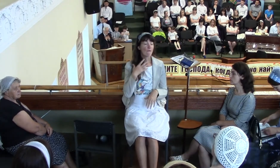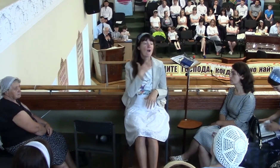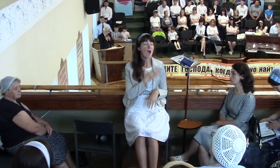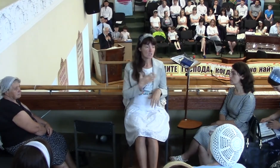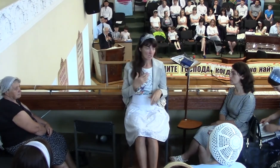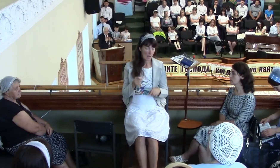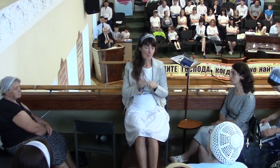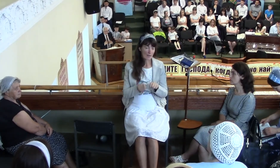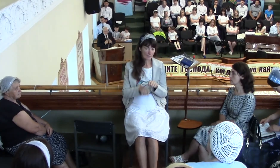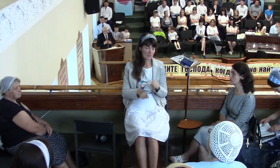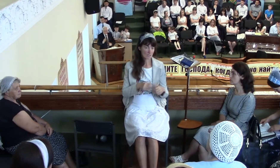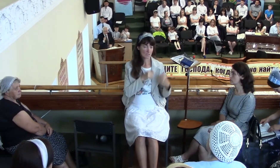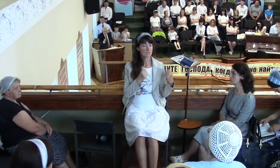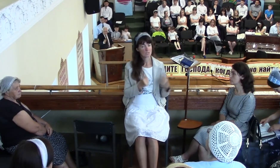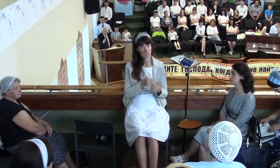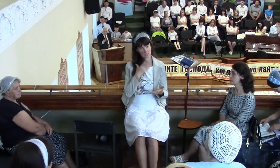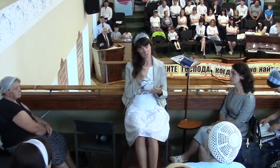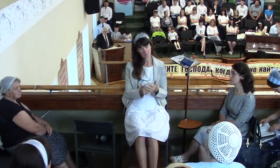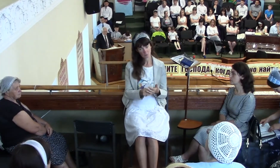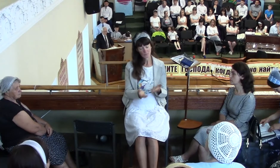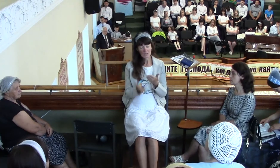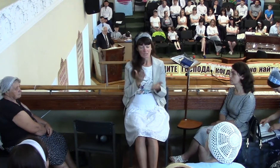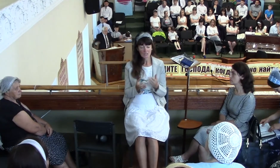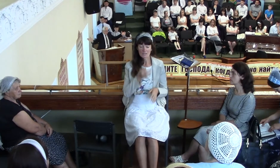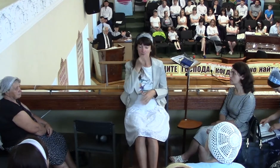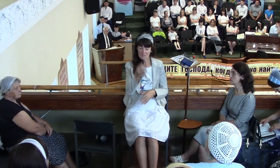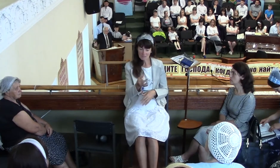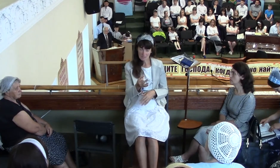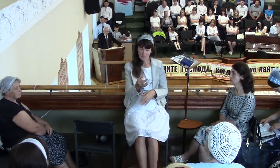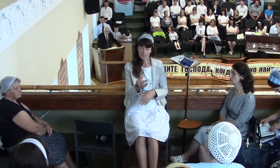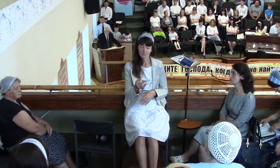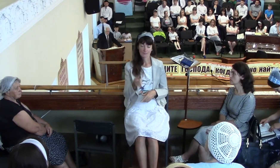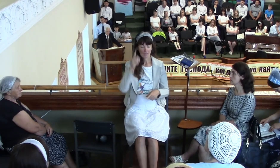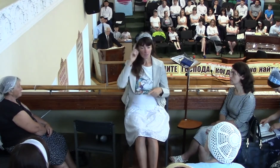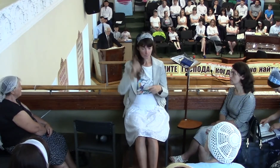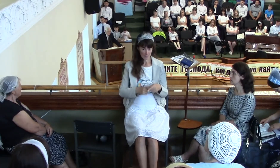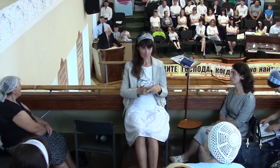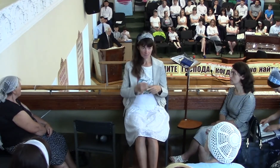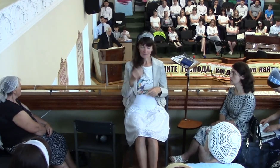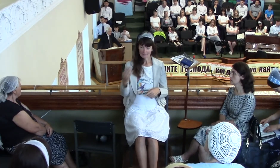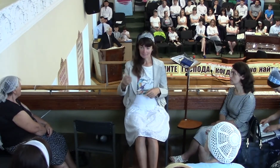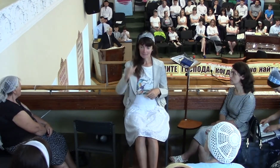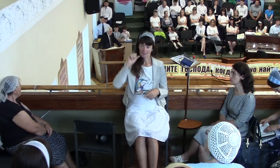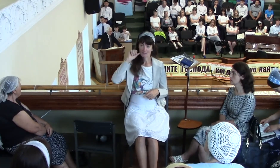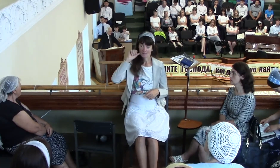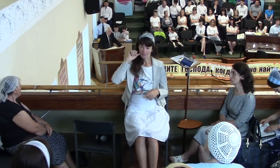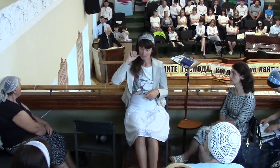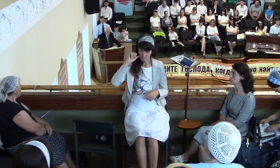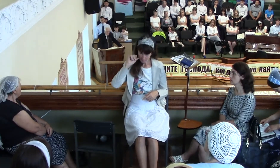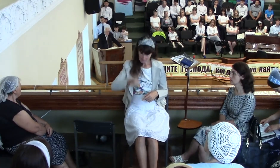порядок. Если бы сказали, брат, ты завтра едешь, все достаточно, пресвитер сказал.